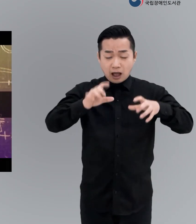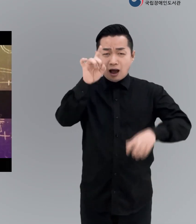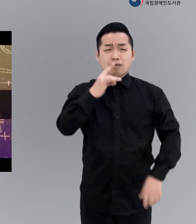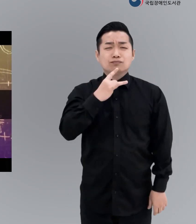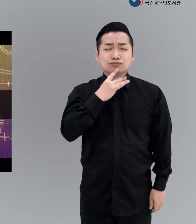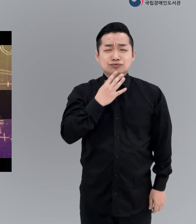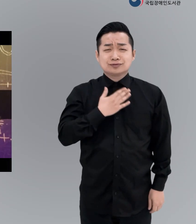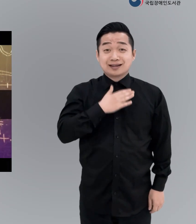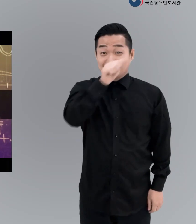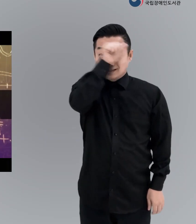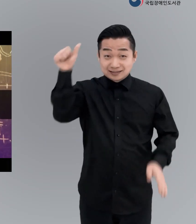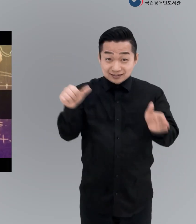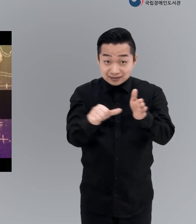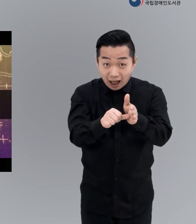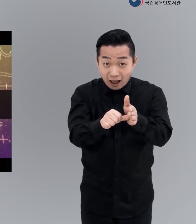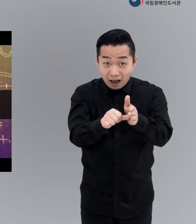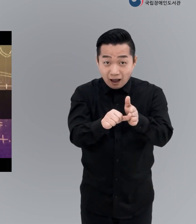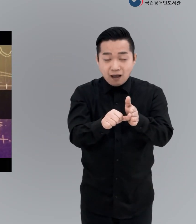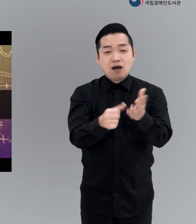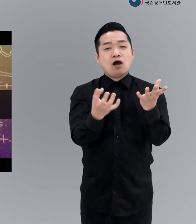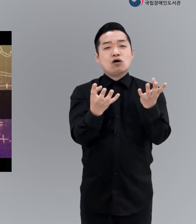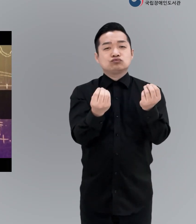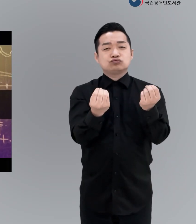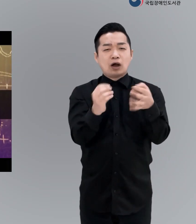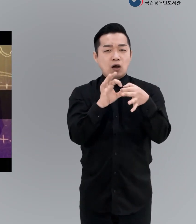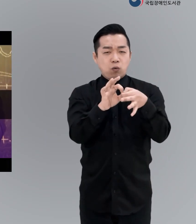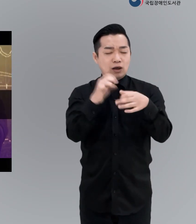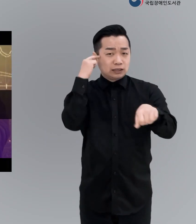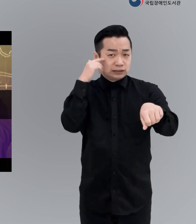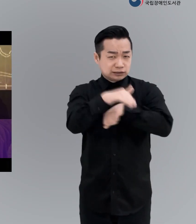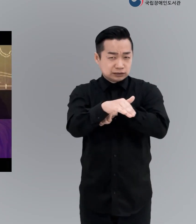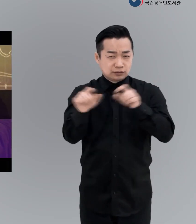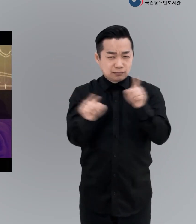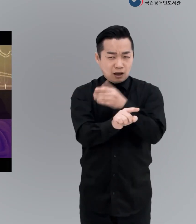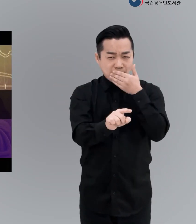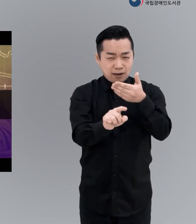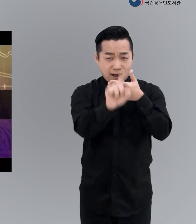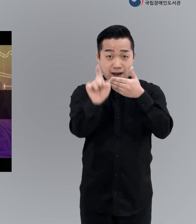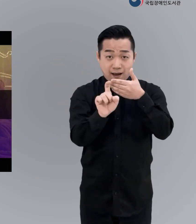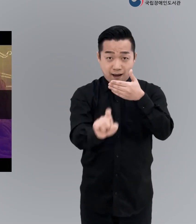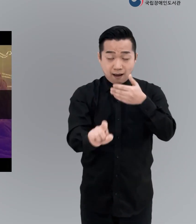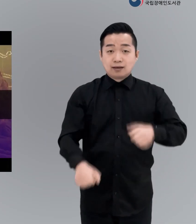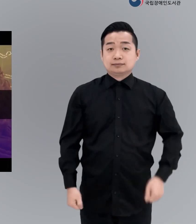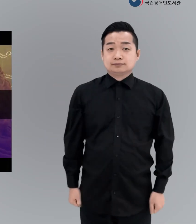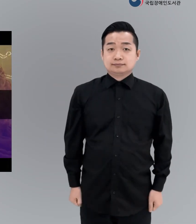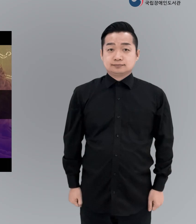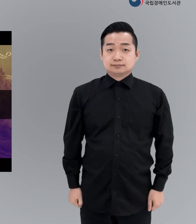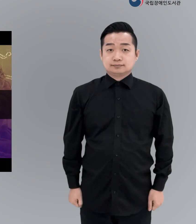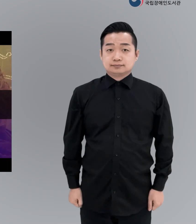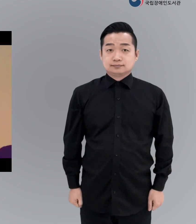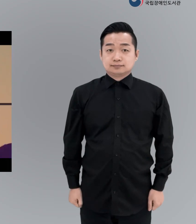세상 단 하나뿐인 나의 인생. 수학적 사고로 바꿀 수 있을까?